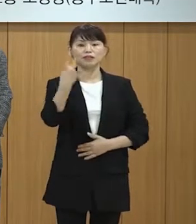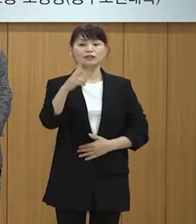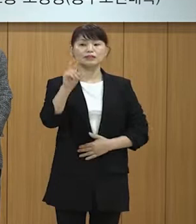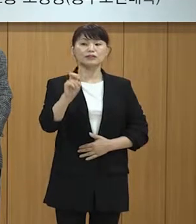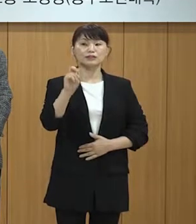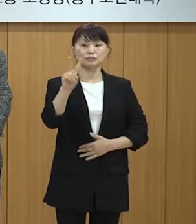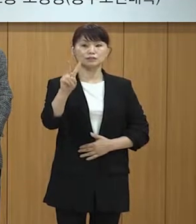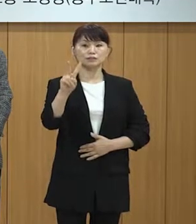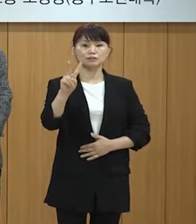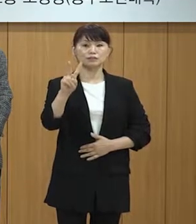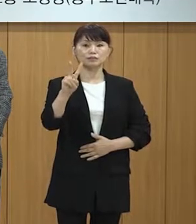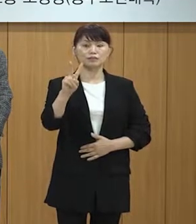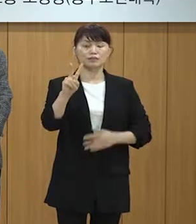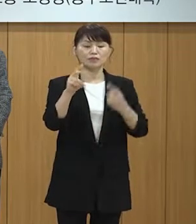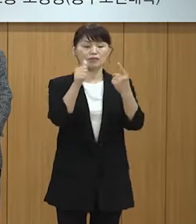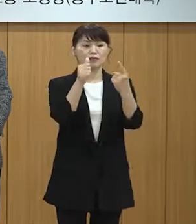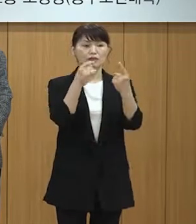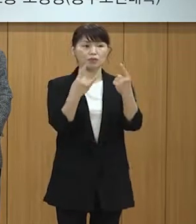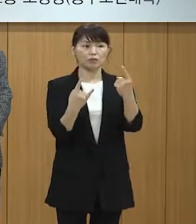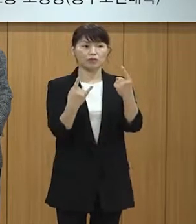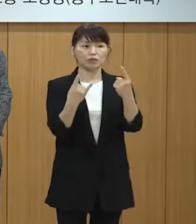2022년도 제1회